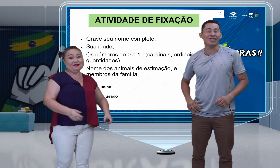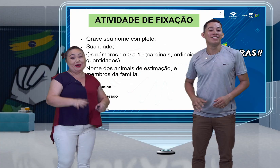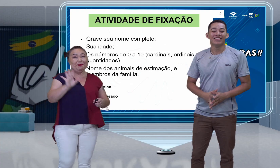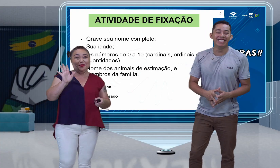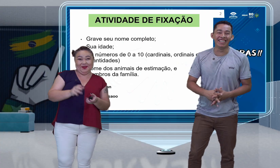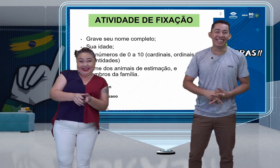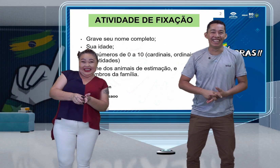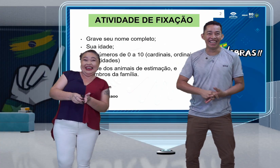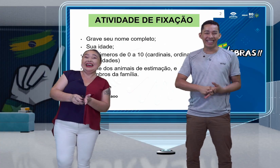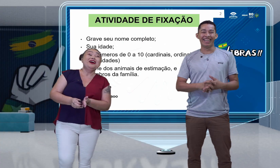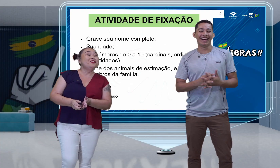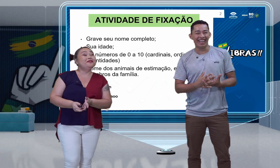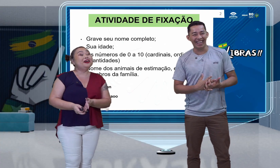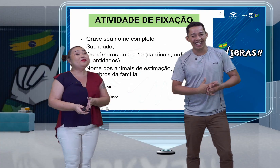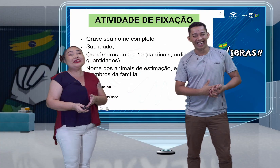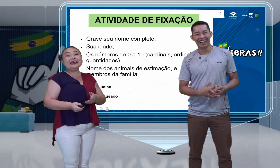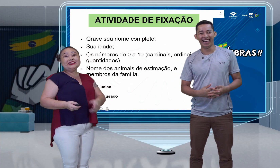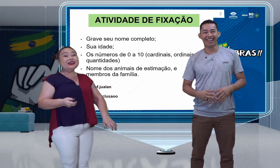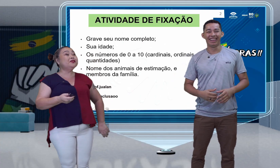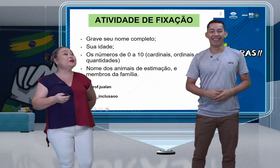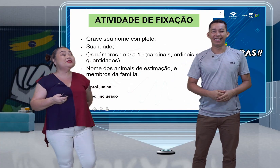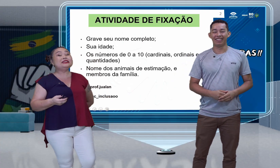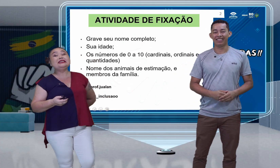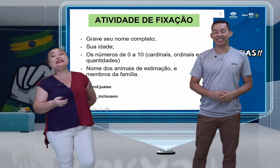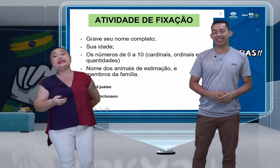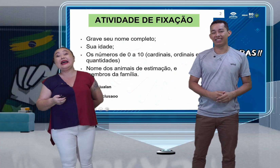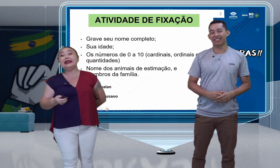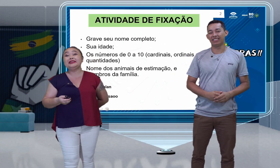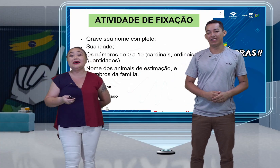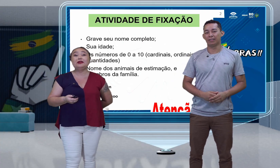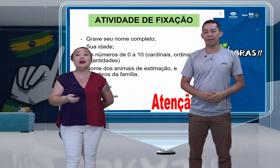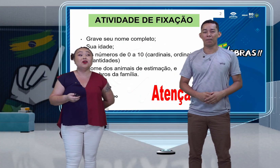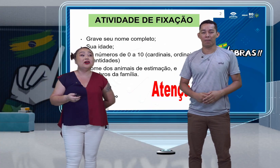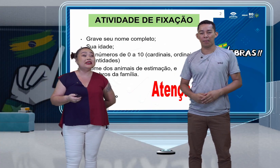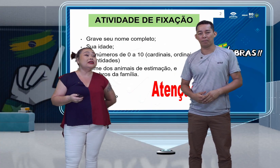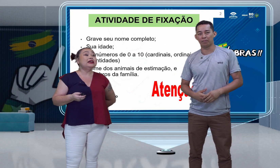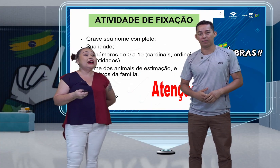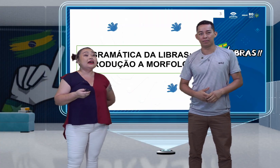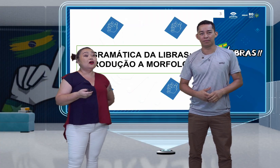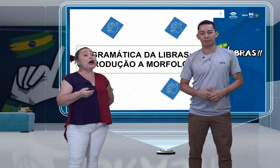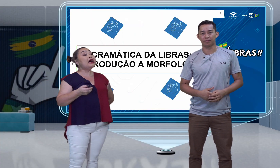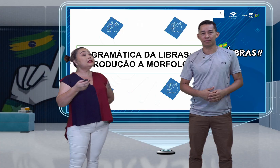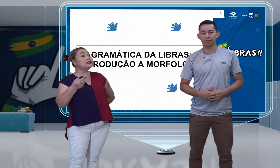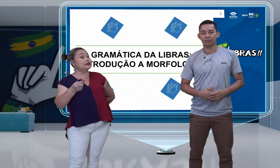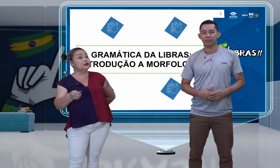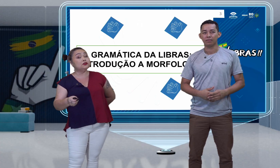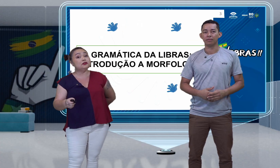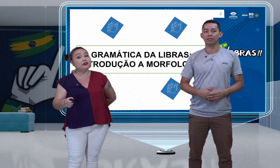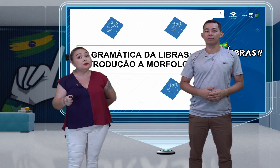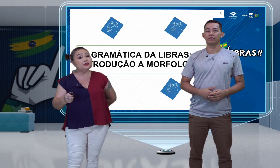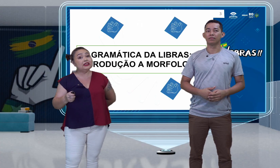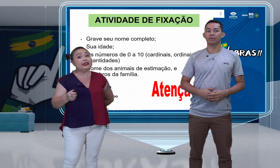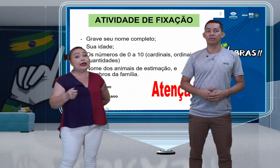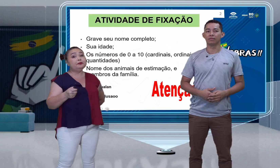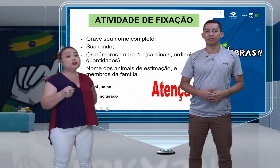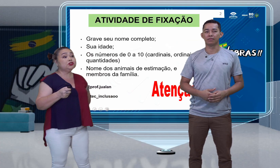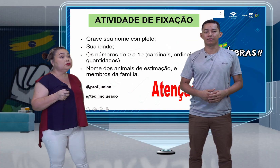Tá bom. Vamos lá então, vamos iniciar então agora. Ó, sim, vamos voltar aqui rapidinho.